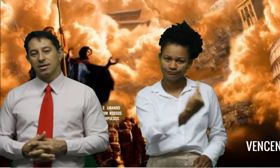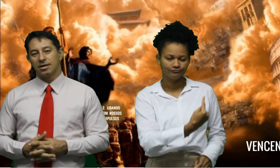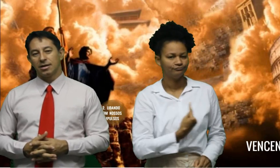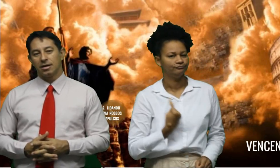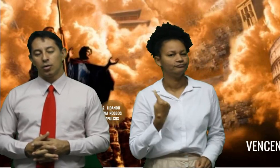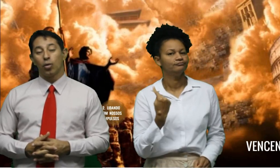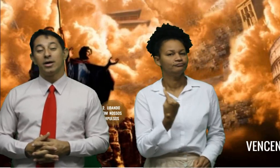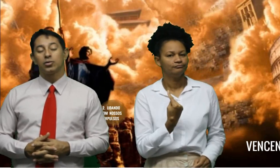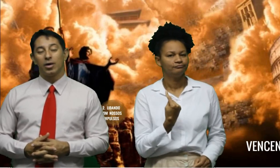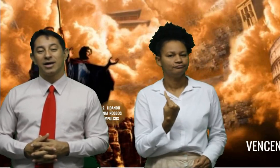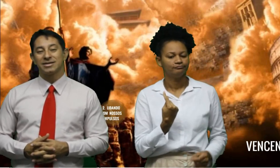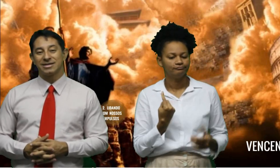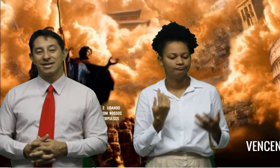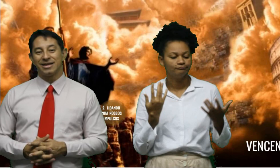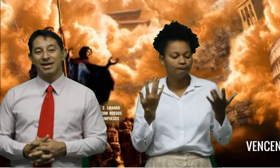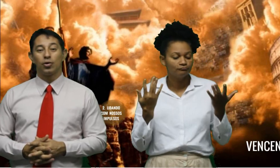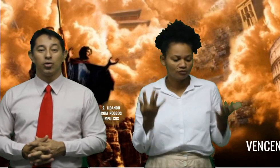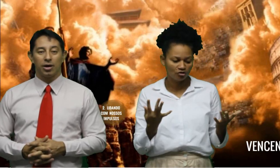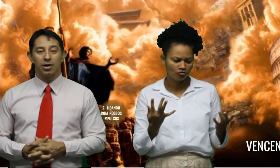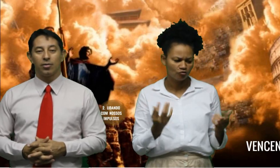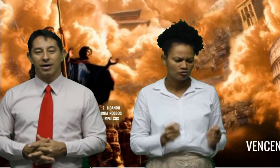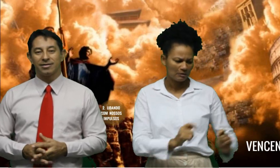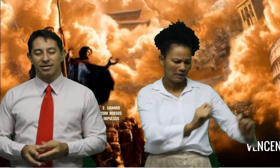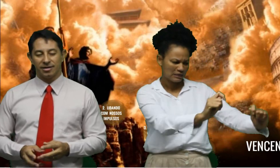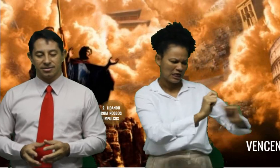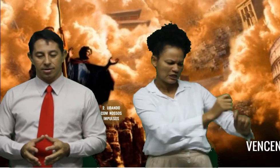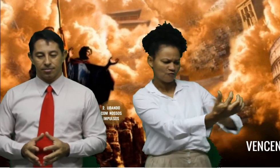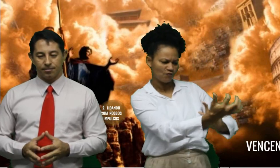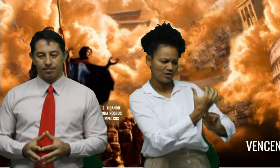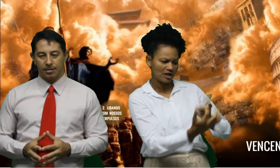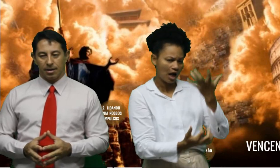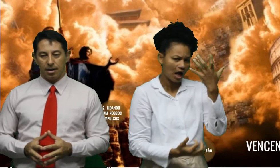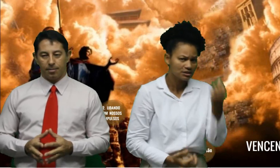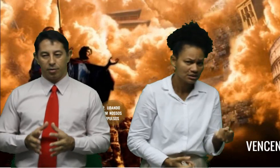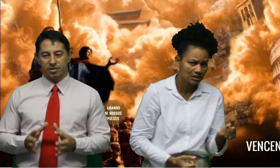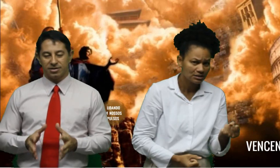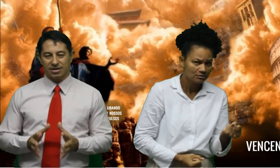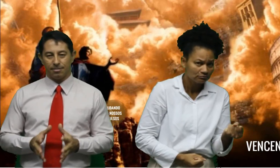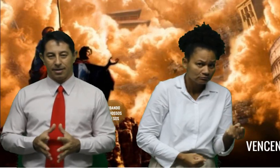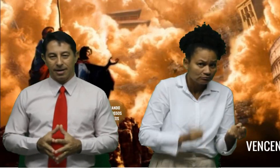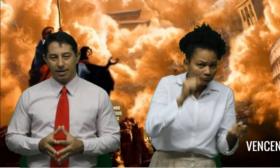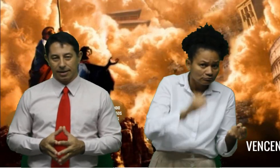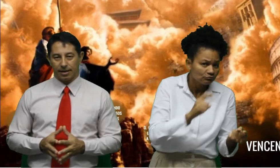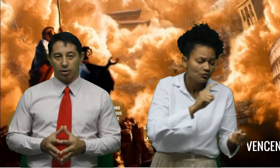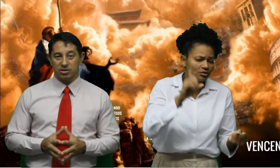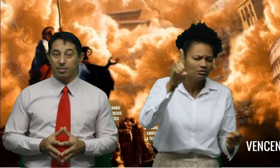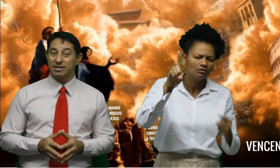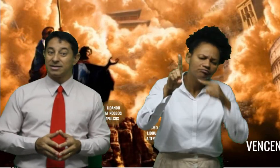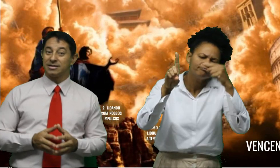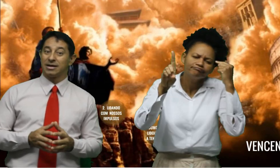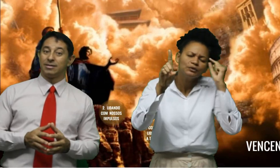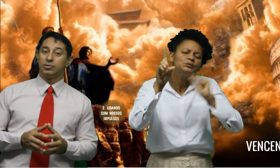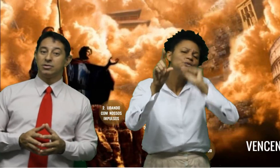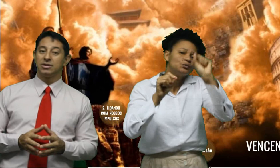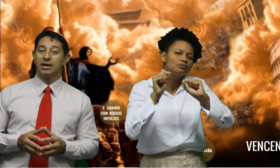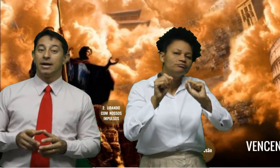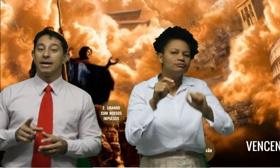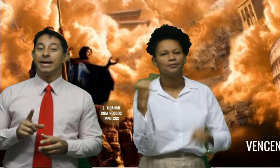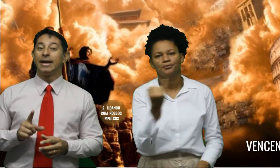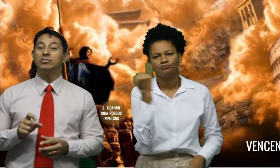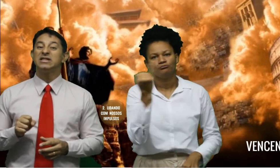nós quanto a ceder ou não à tentação. É importante saber que nós